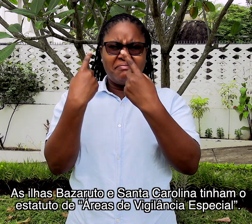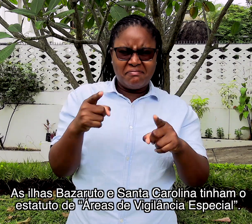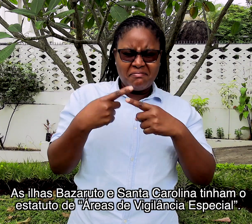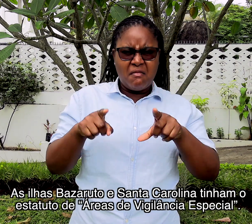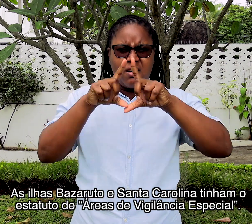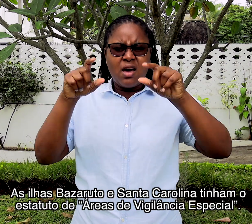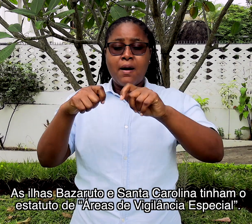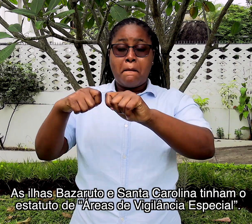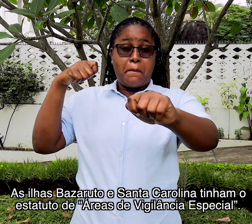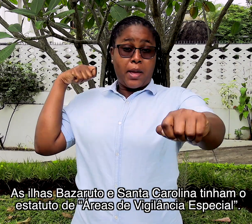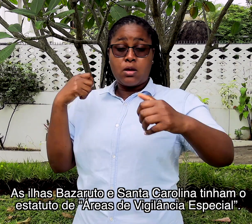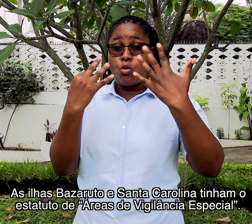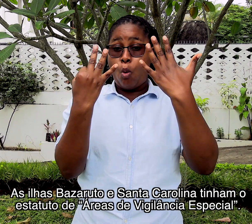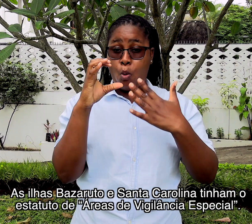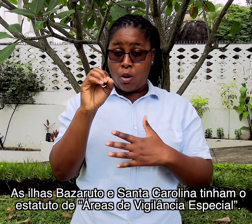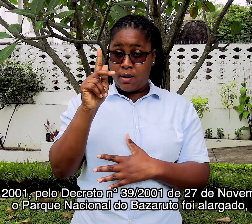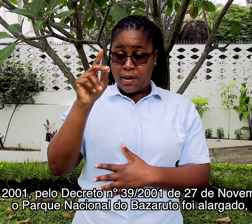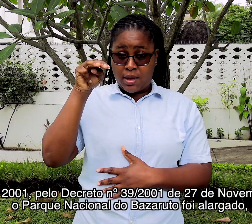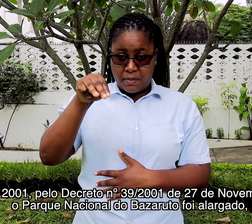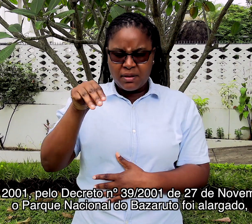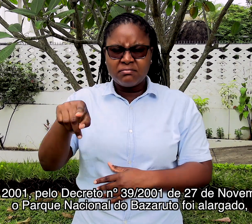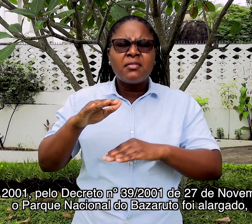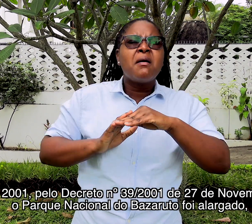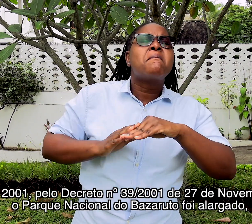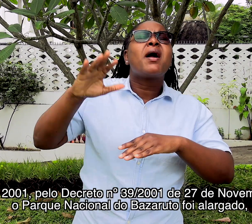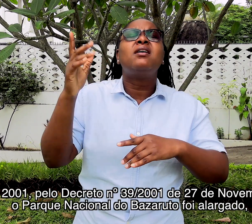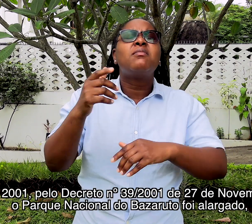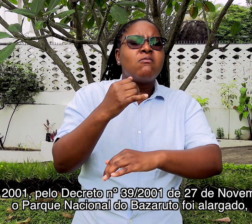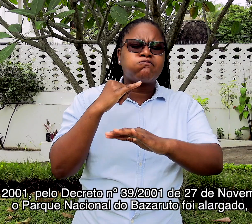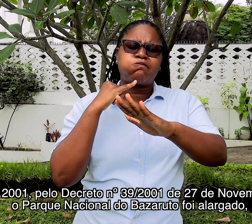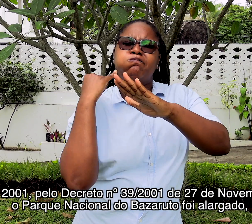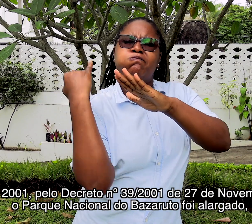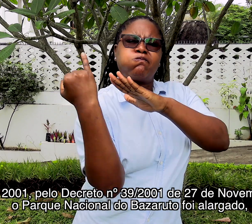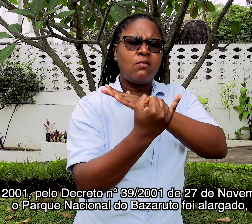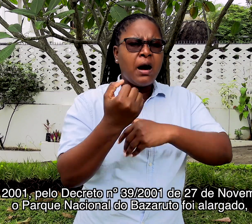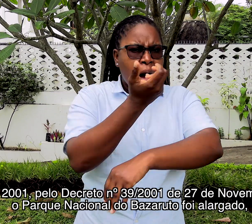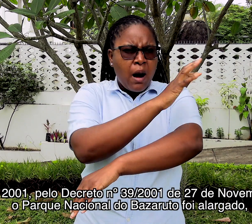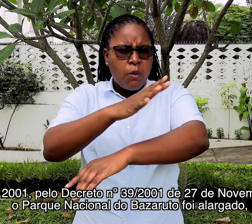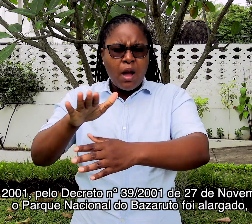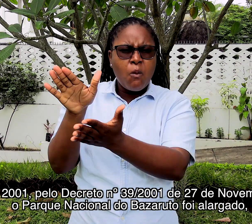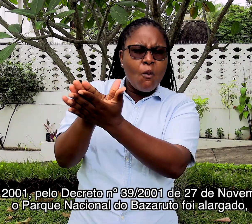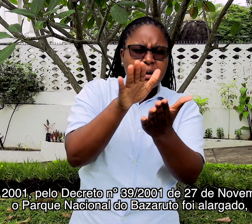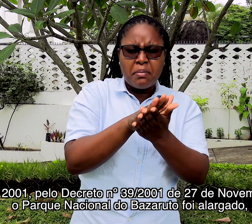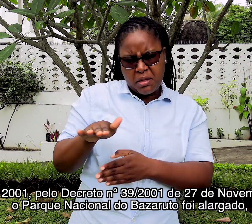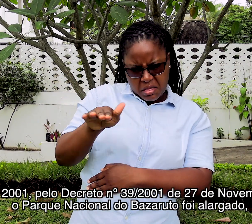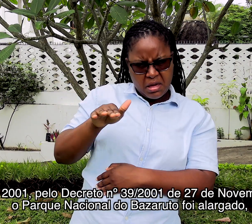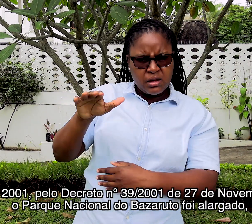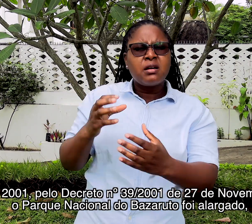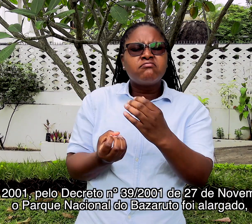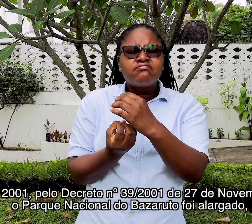o Estatuto de Áreas de Vigilância Especial. Em 2001, pelo Decreto nº 39-2001, de 27 de novembro,